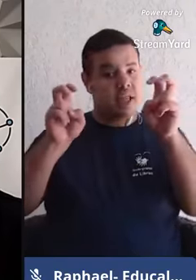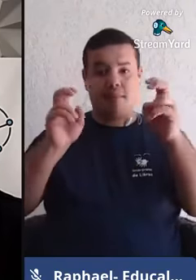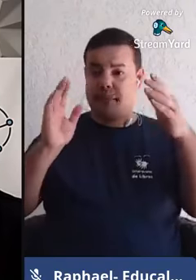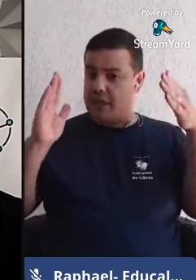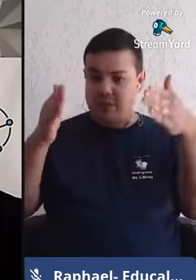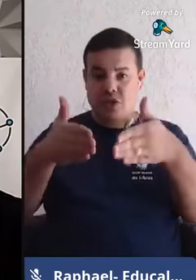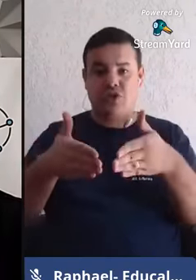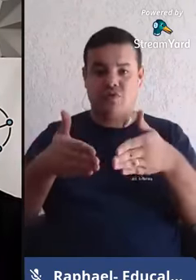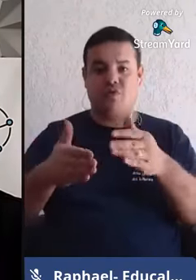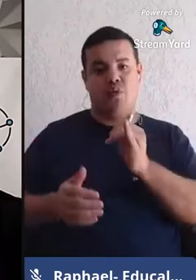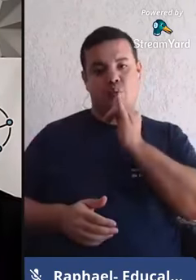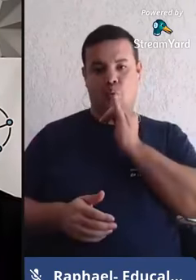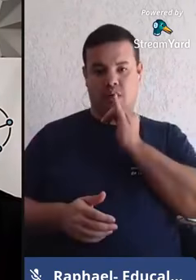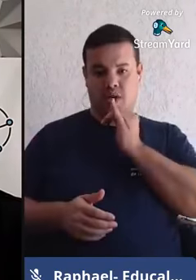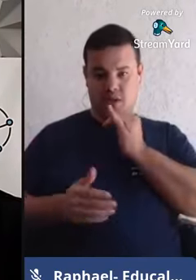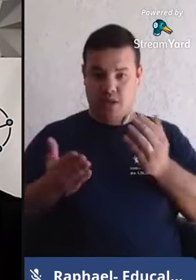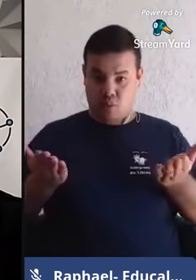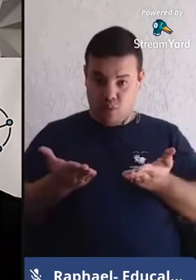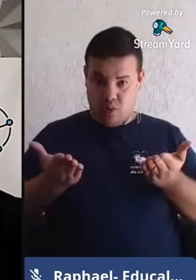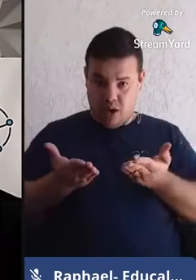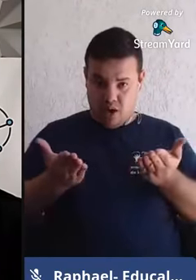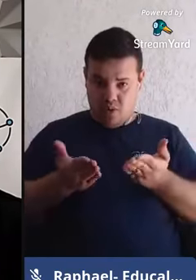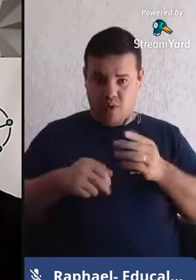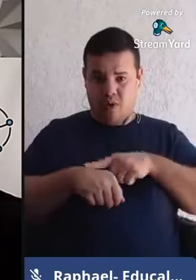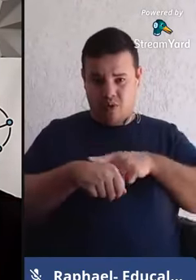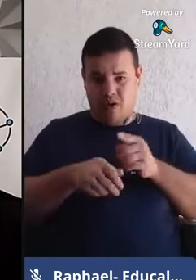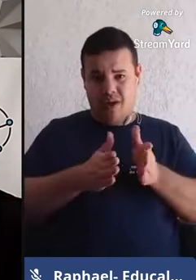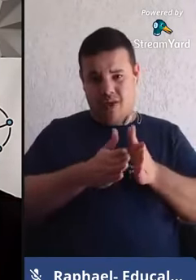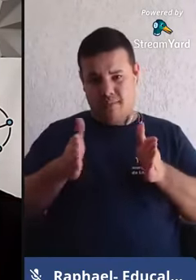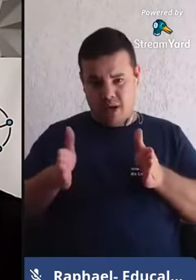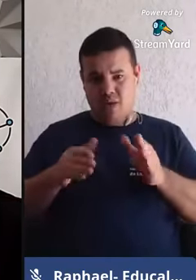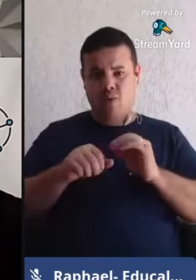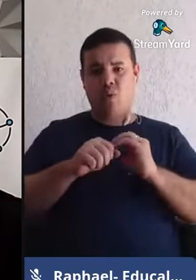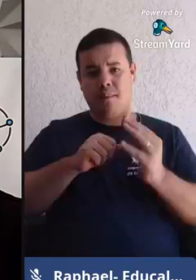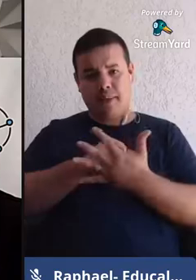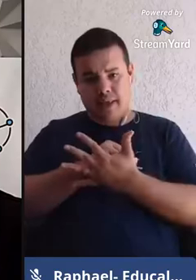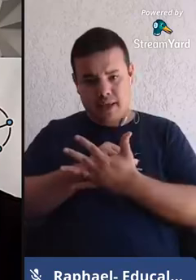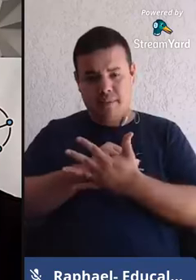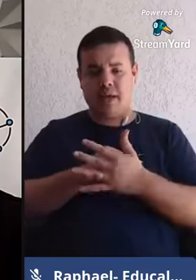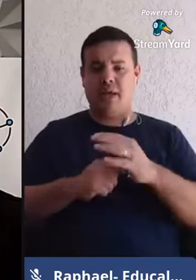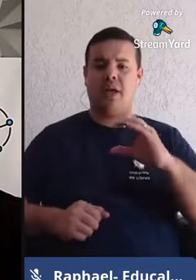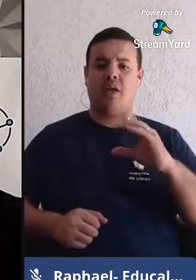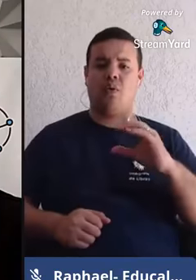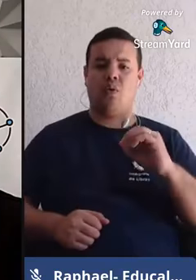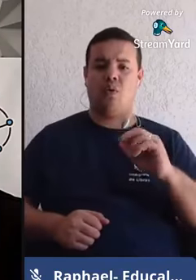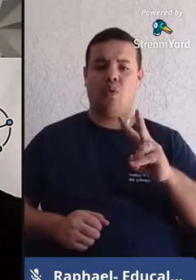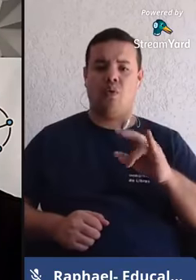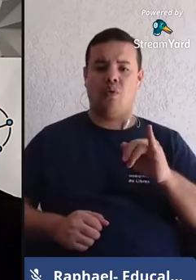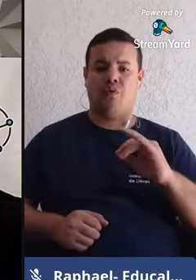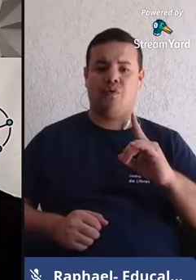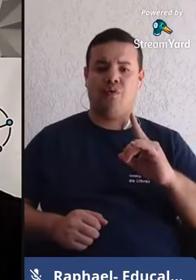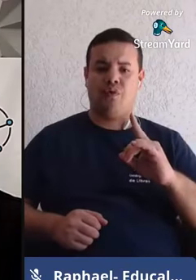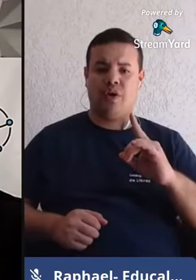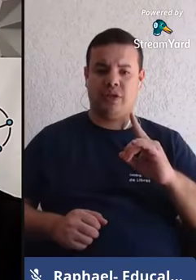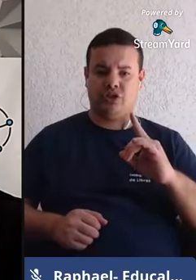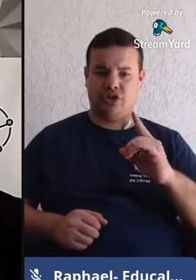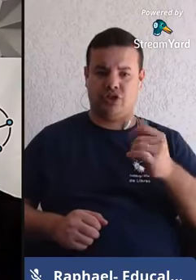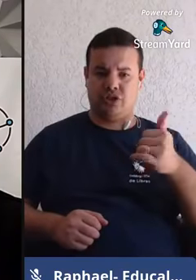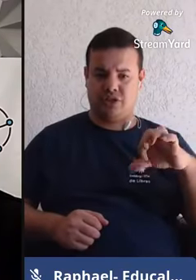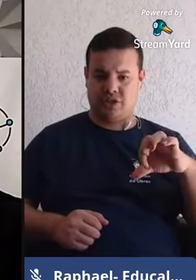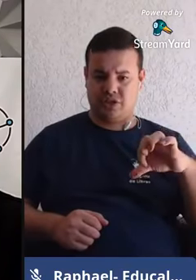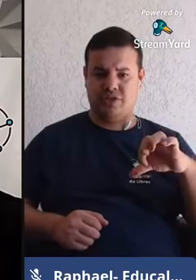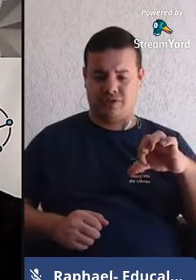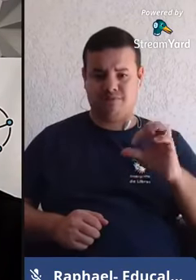a questão agora do Covid, da pandemia, né? Essa situação catastrófica que a gente está